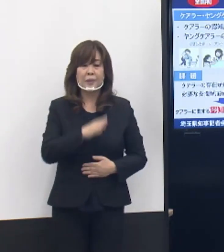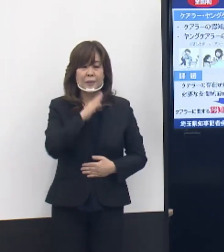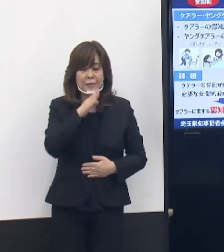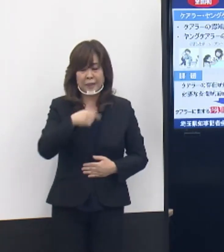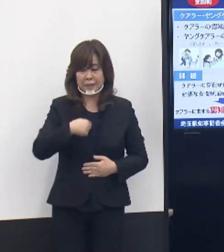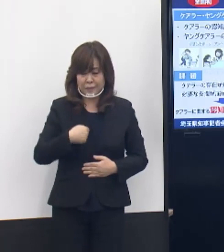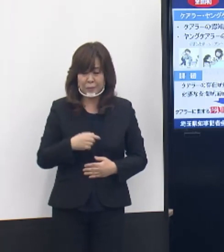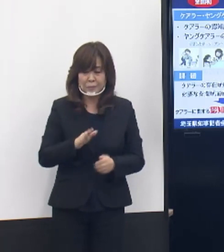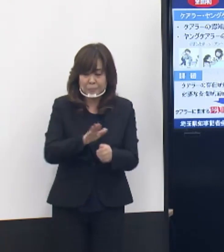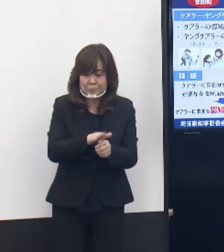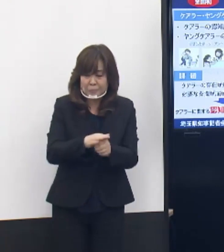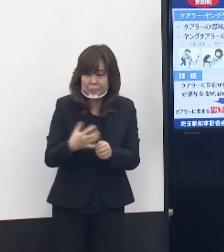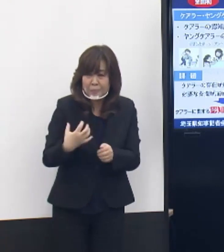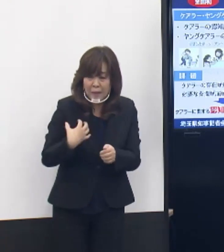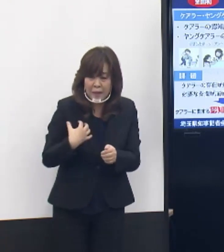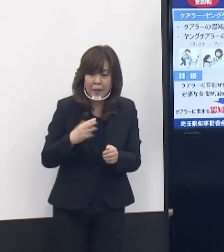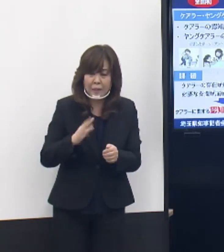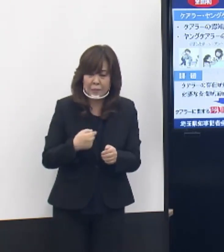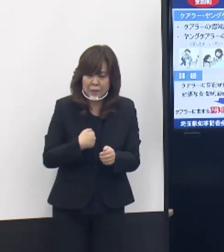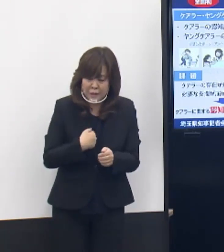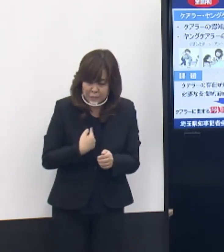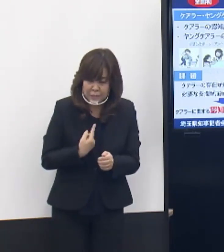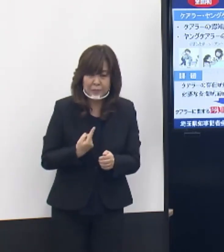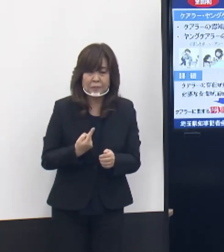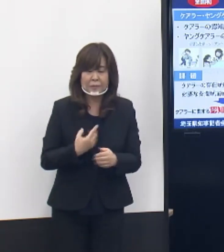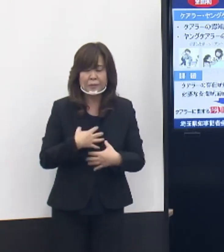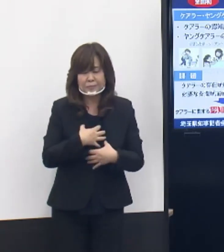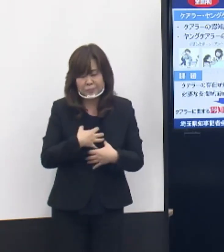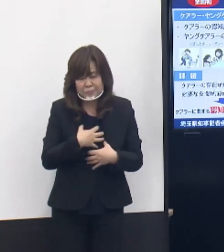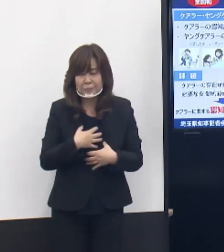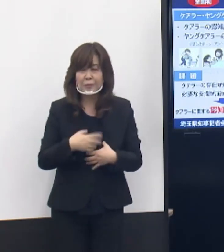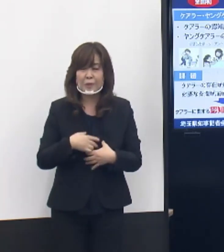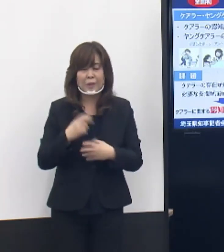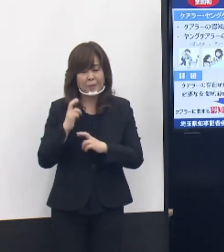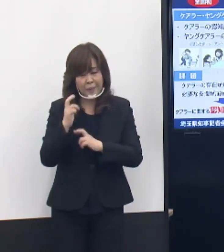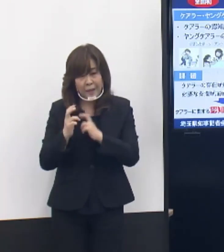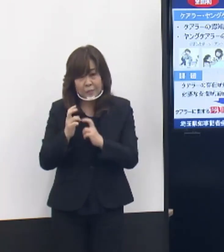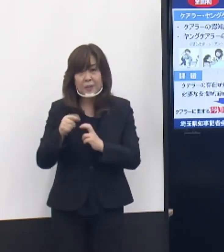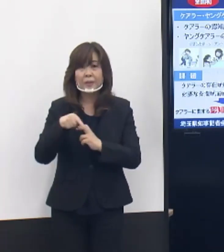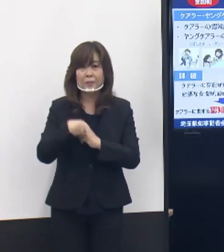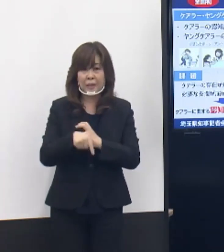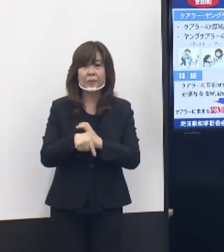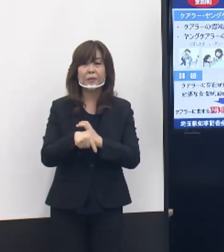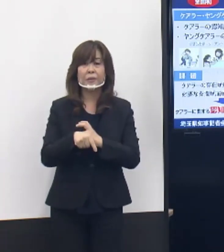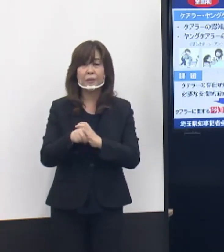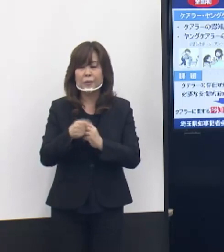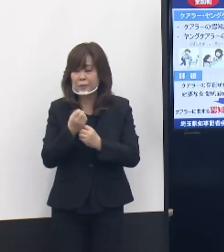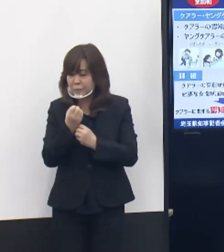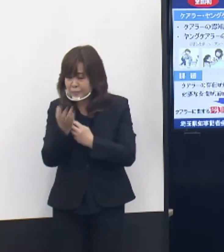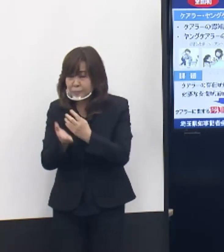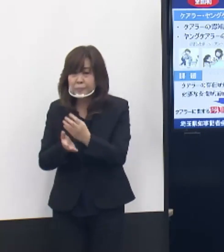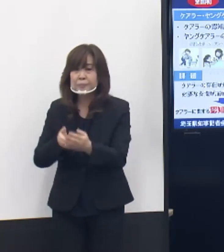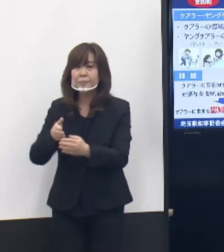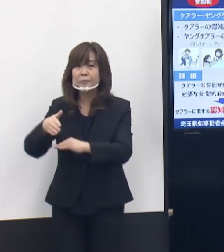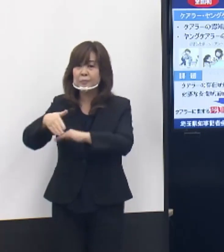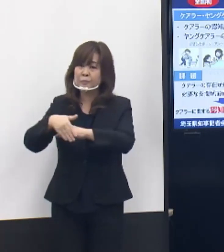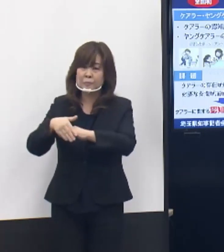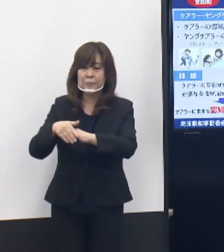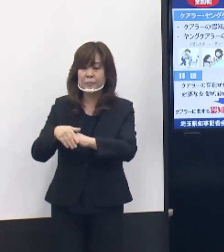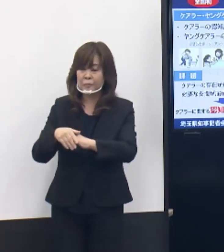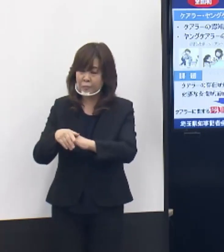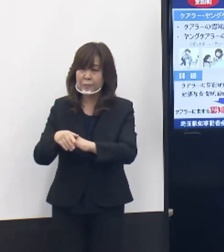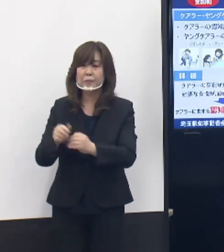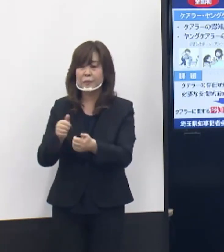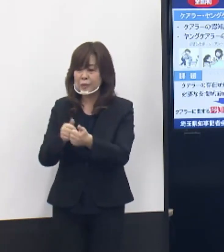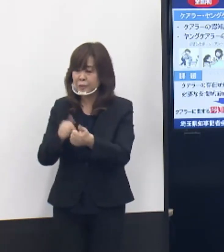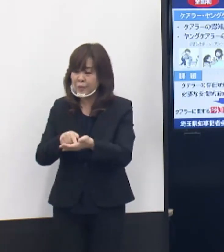にもかかわらず、自分たちがどこでこの悩みを打ち上げたらいいか、議論したらいいか、相